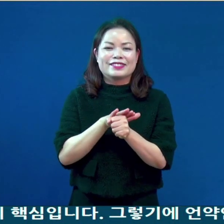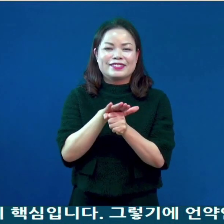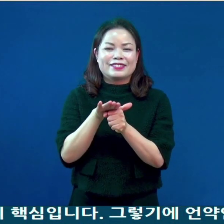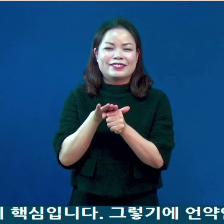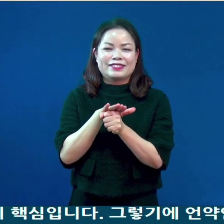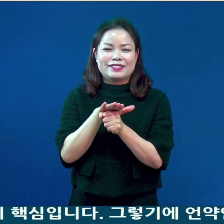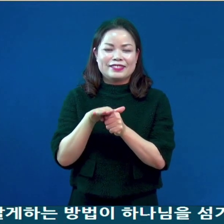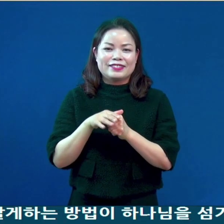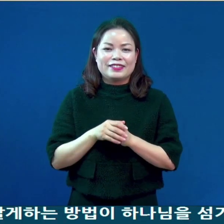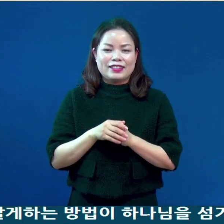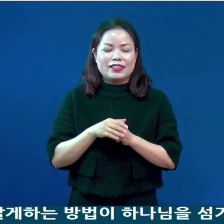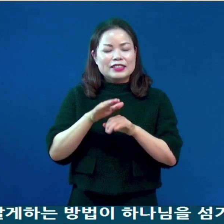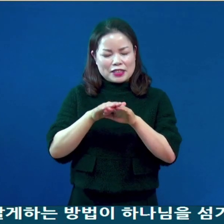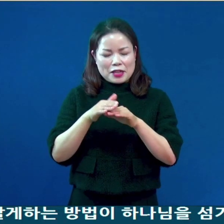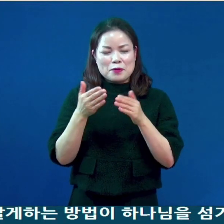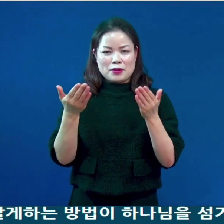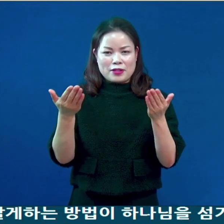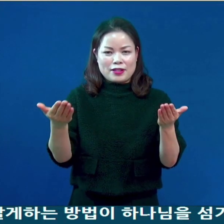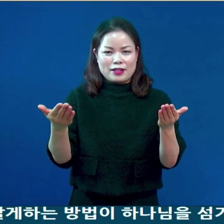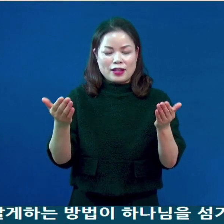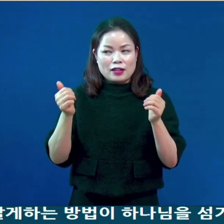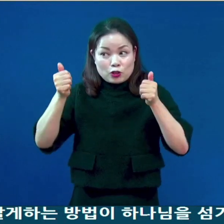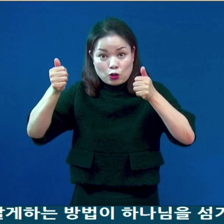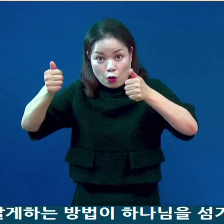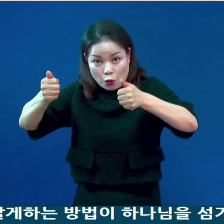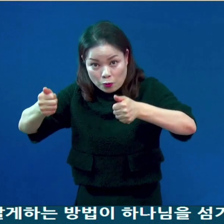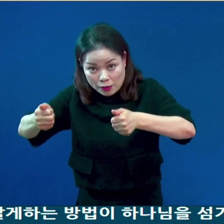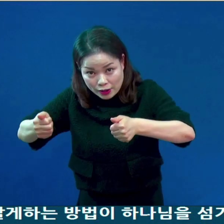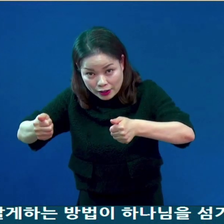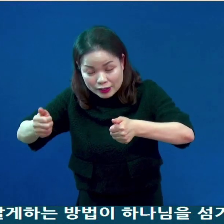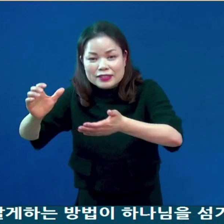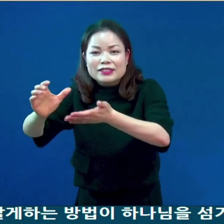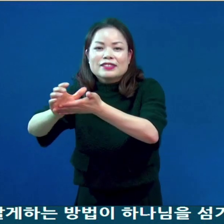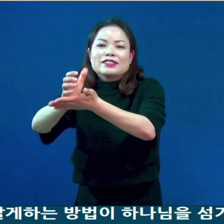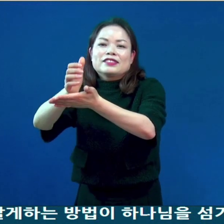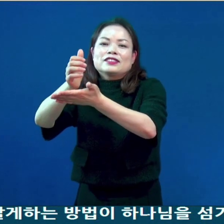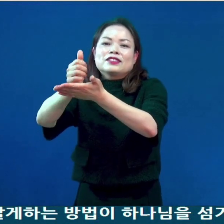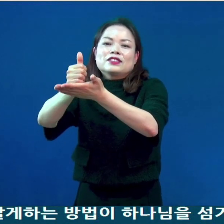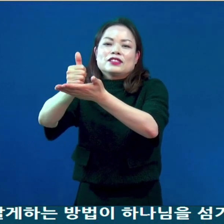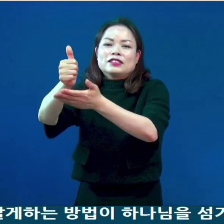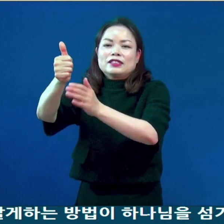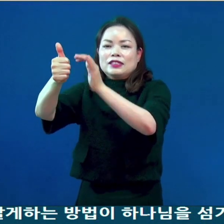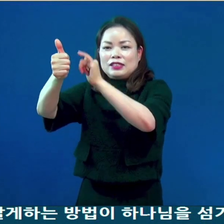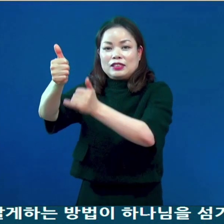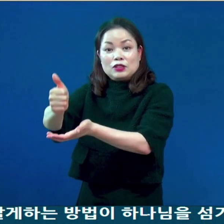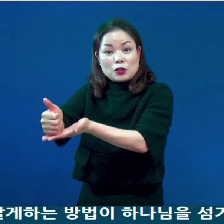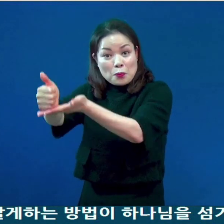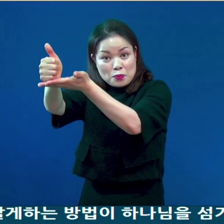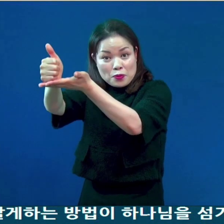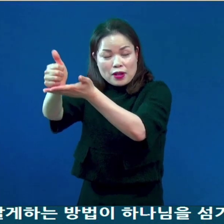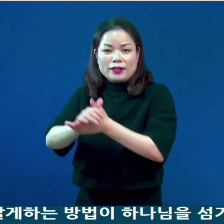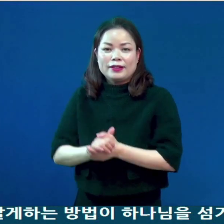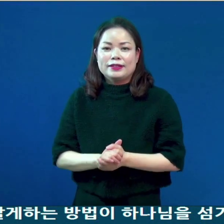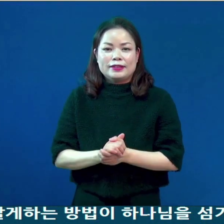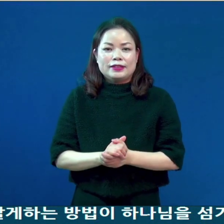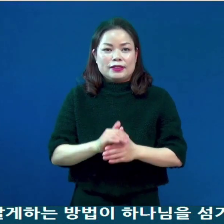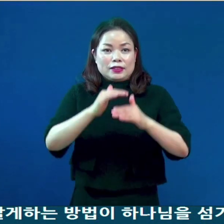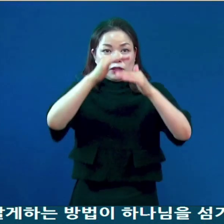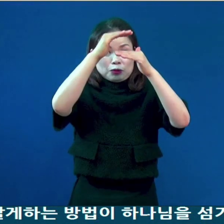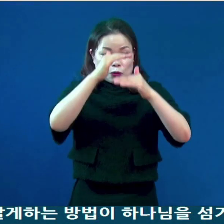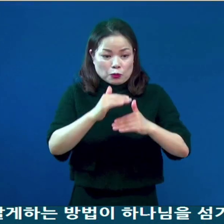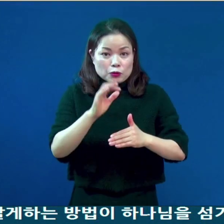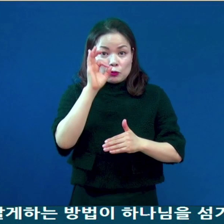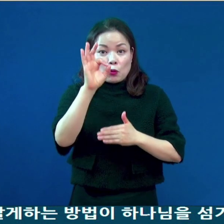사랑함으로, 예배함으로, 경배함으로 그리스도를 섬기는 것이죠. 자, 본문으로 다시